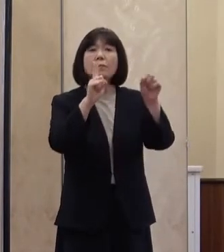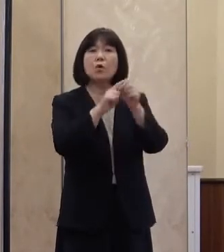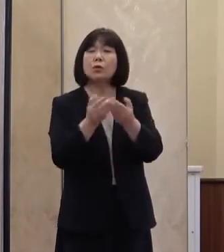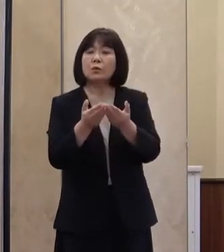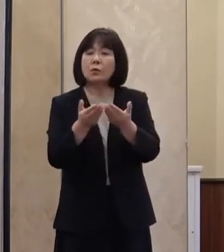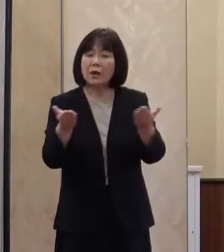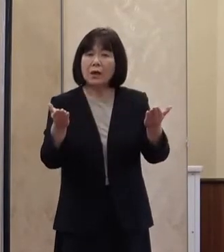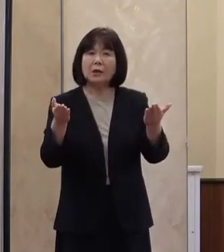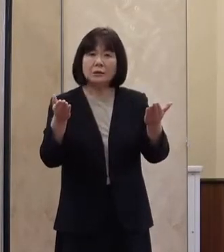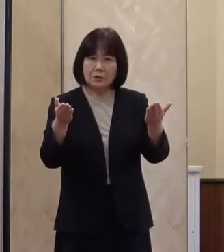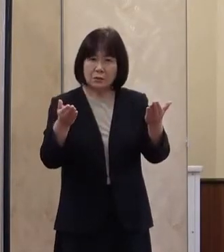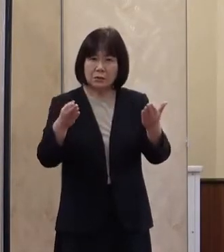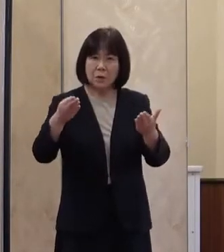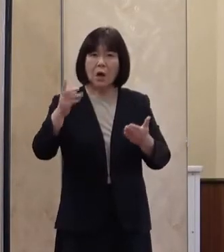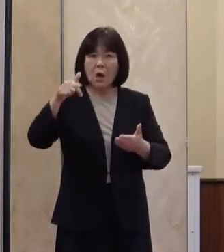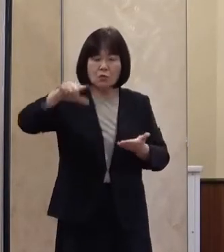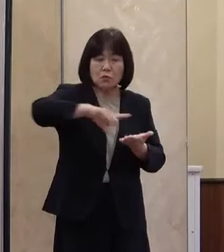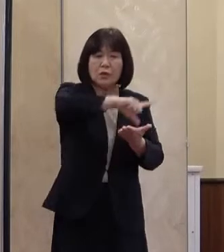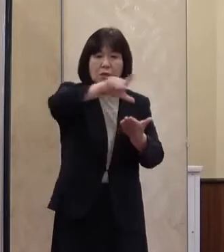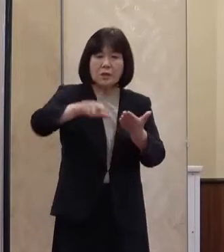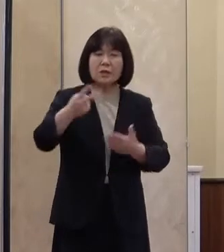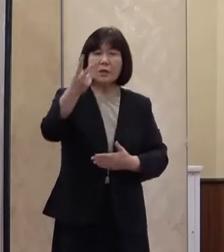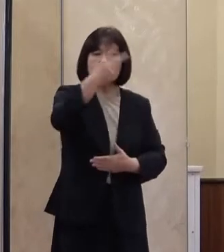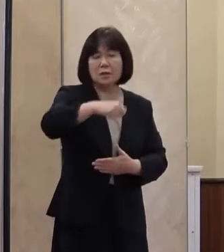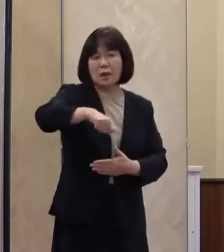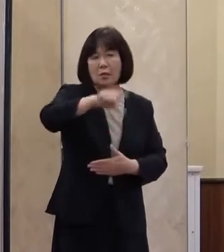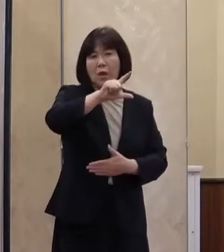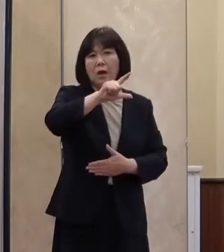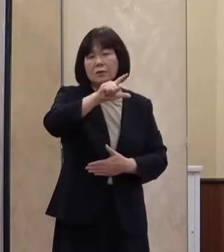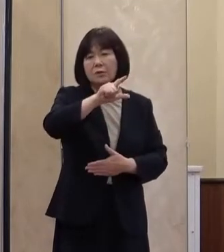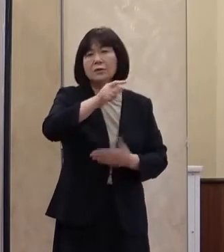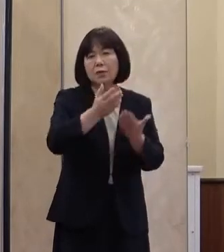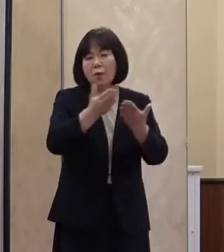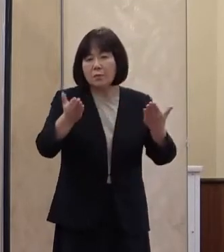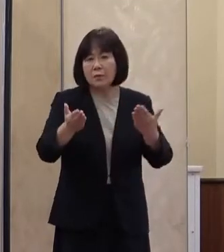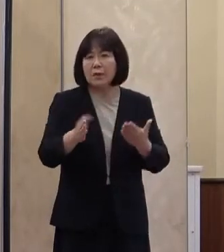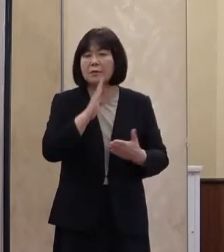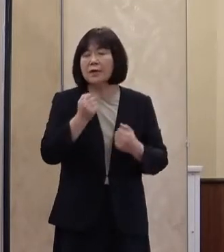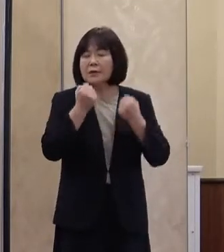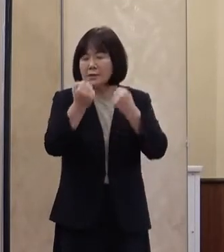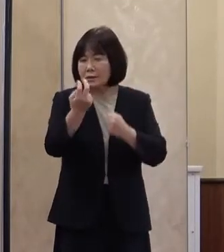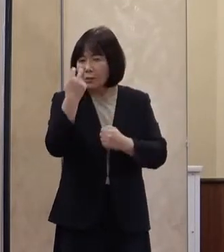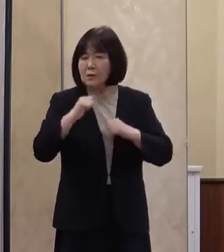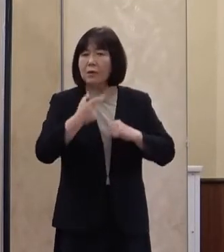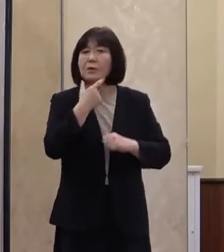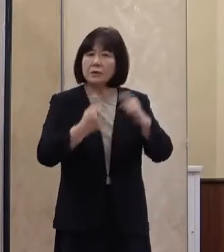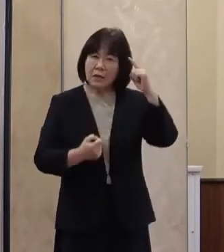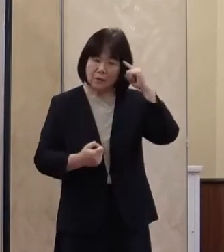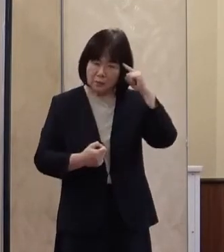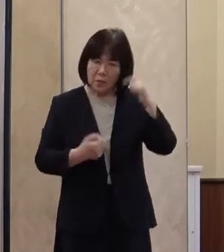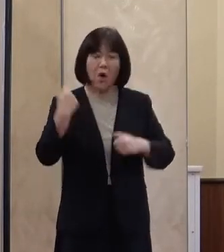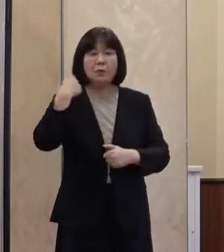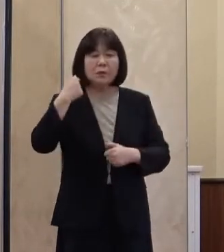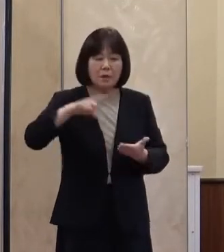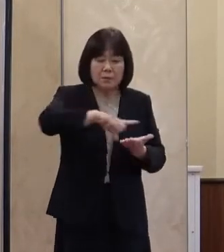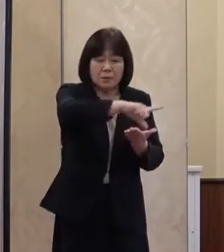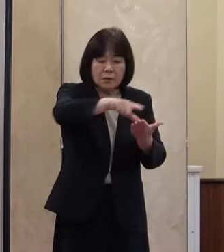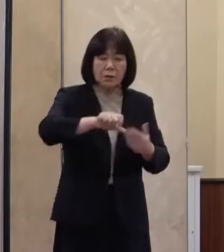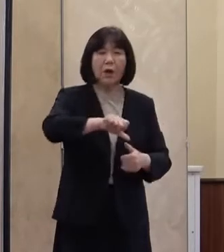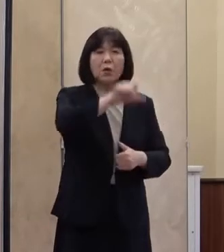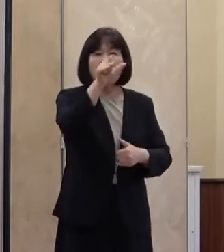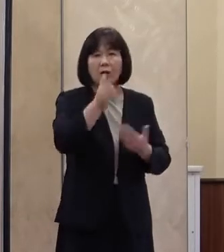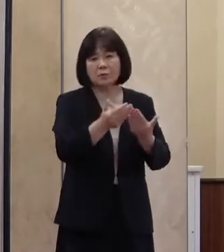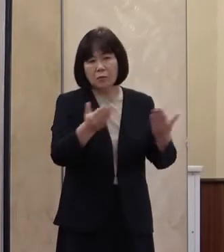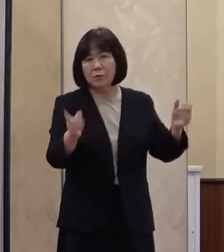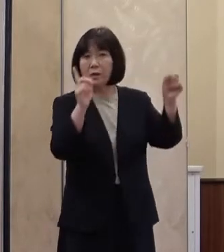数ですが、区域全体では2500店舗の現地調査をしたいと思っています。うち、南地区では500店舗程度を目標